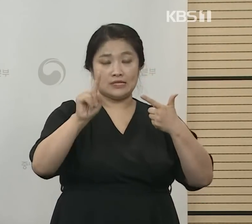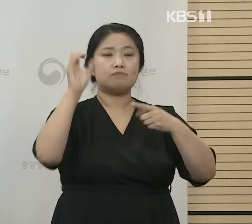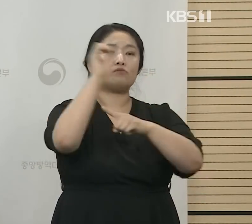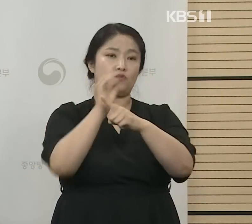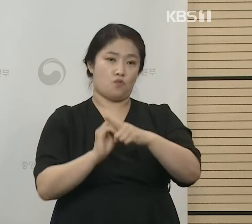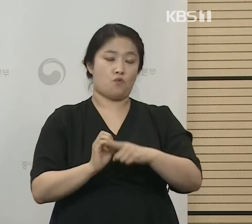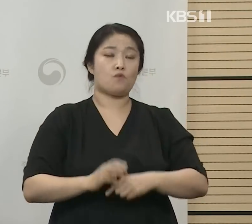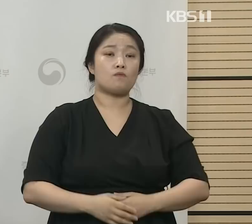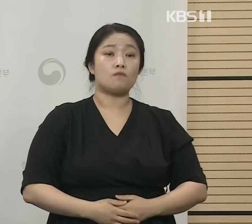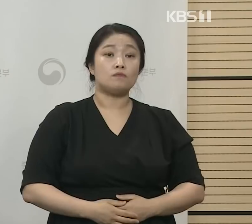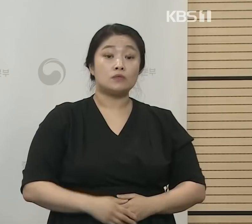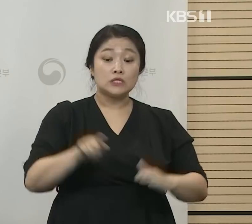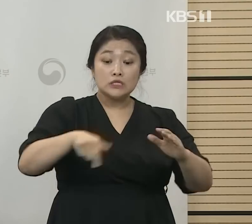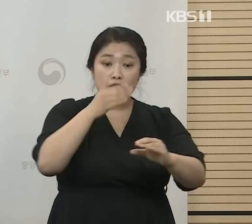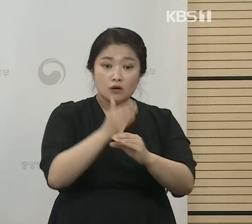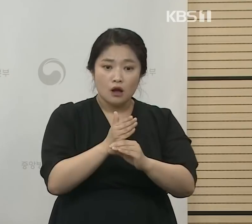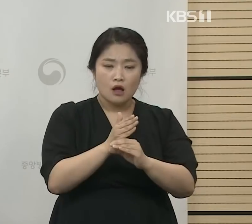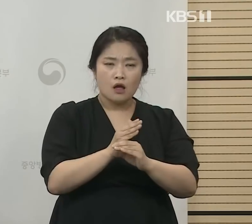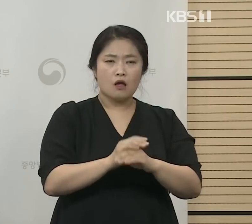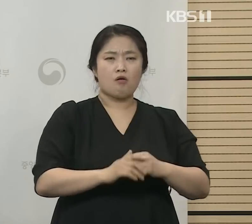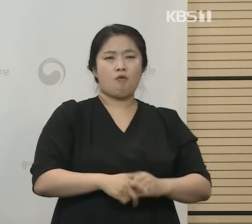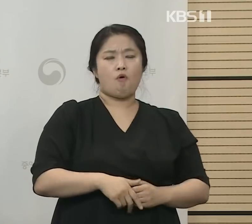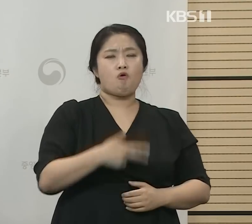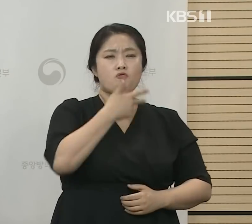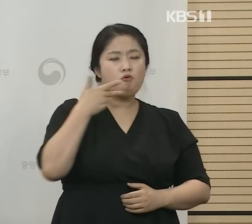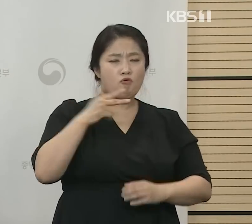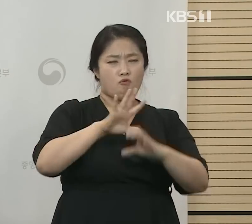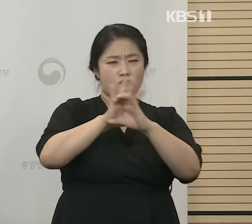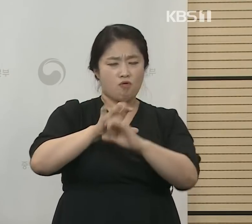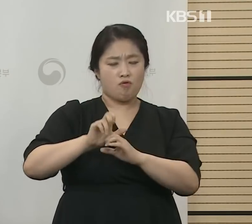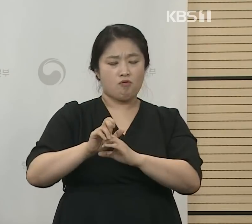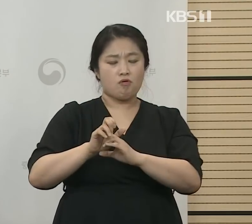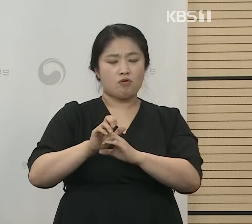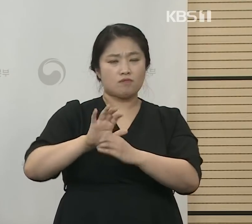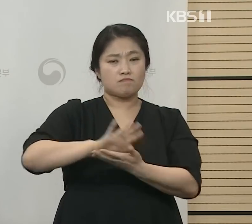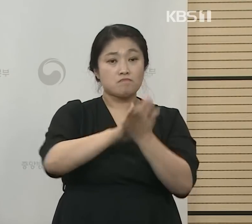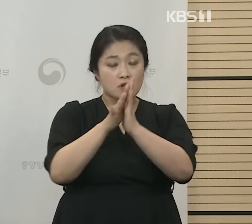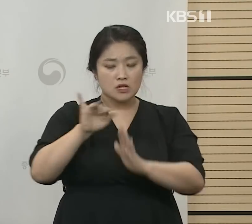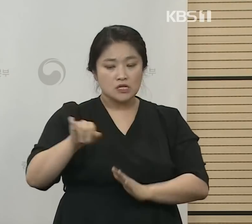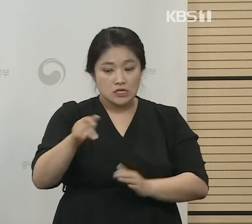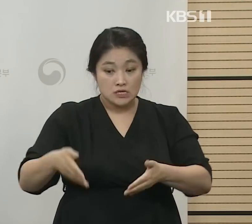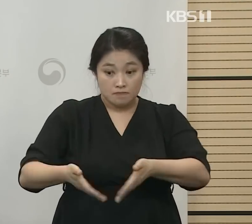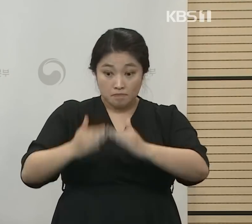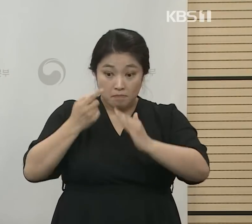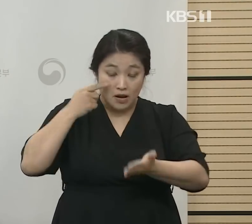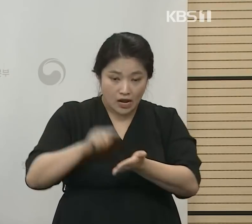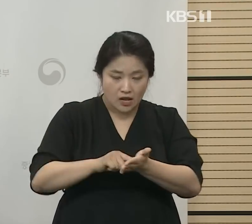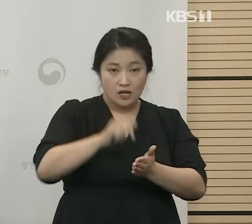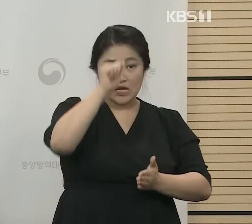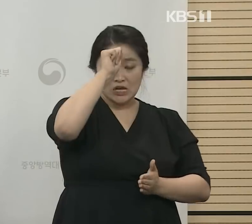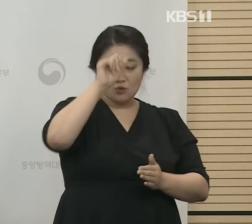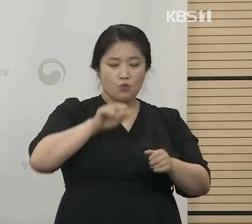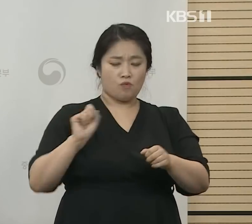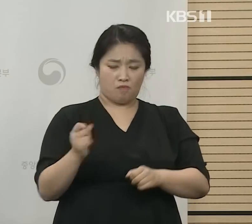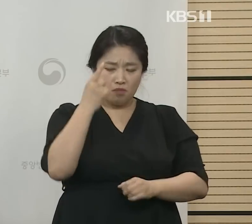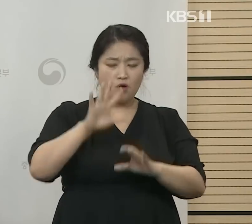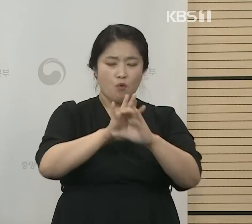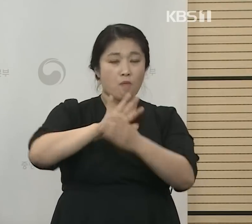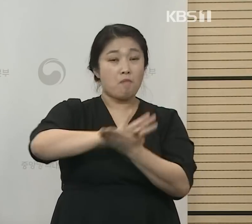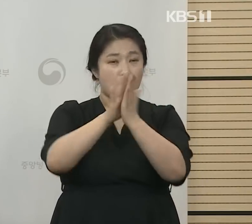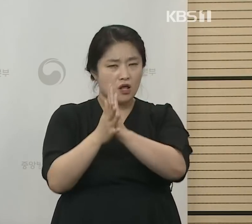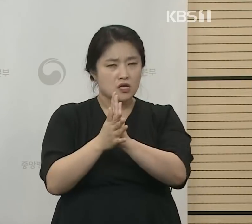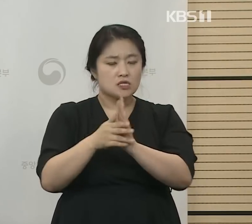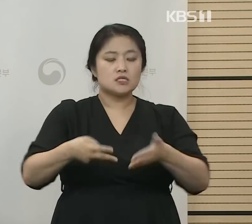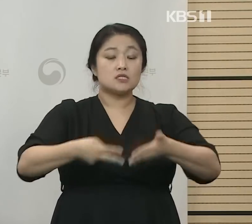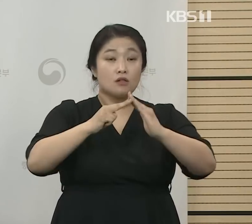86.1%였습니다. 이 중 알파형, 영국 변이가 발생한 집단 시설과 델타형, 인도형 변이가